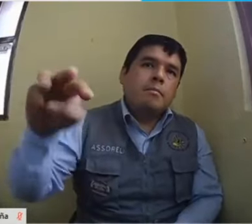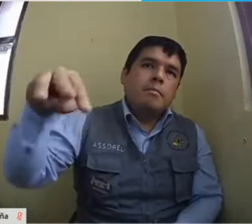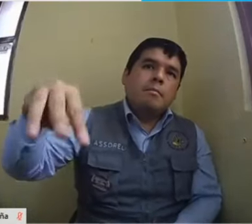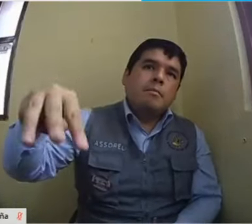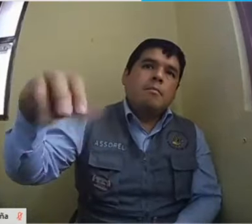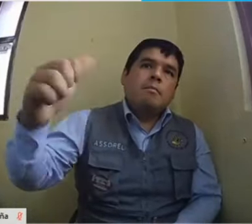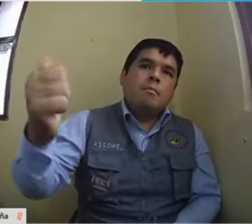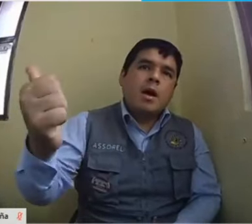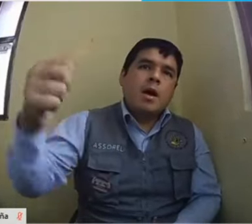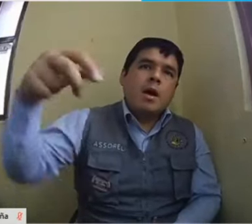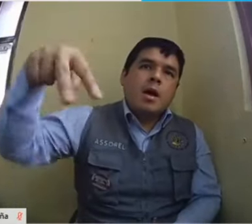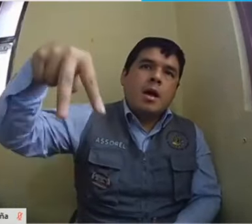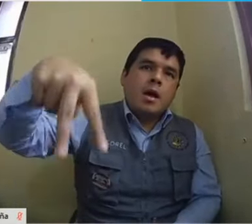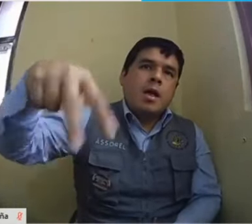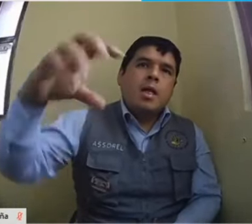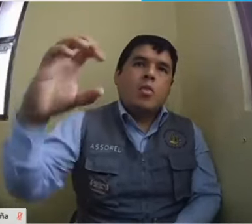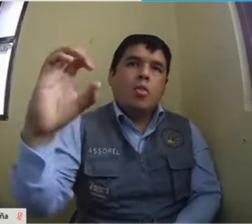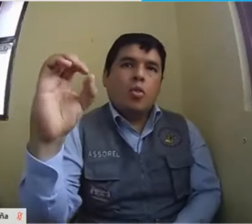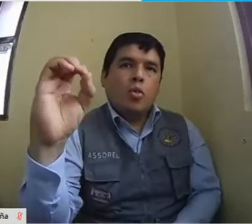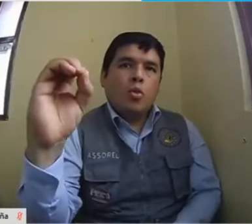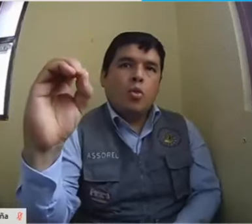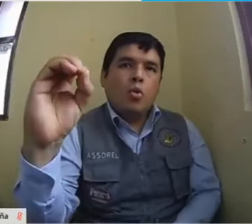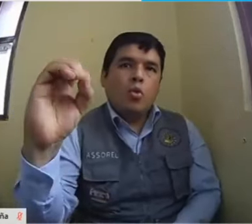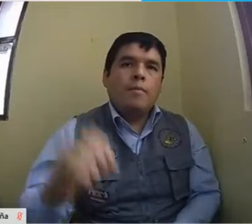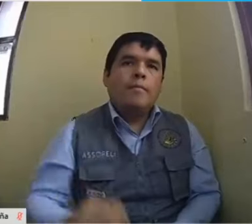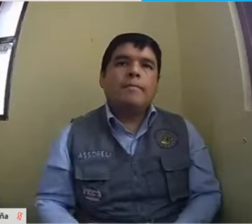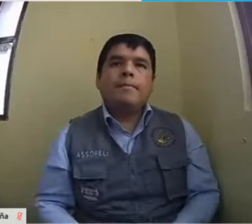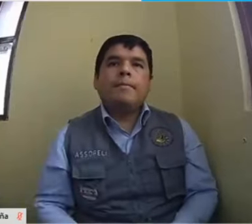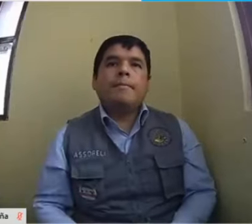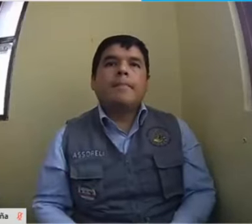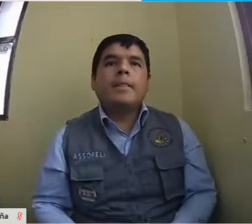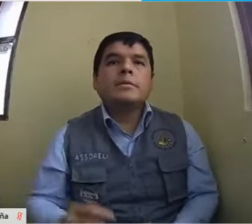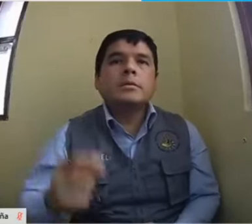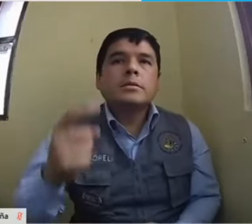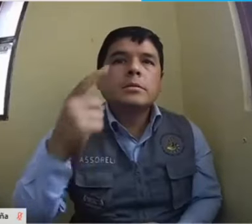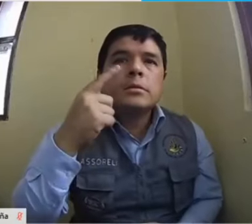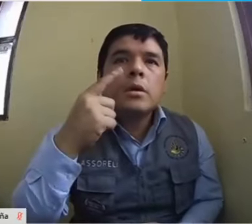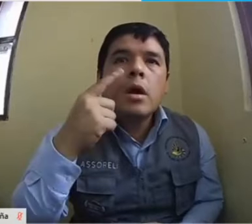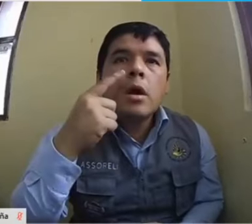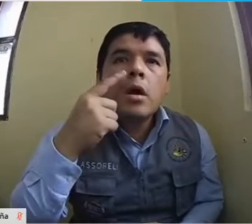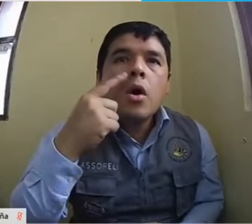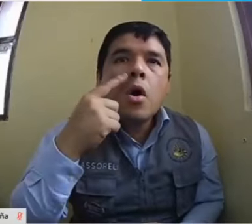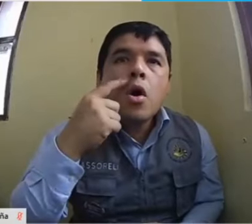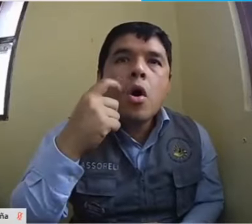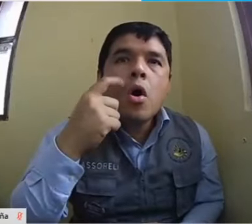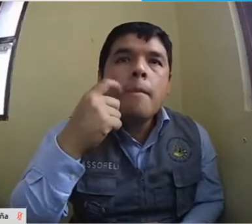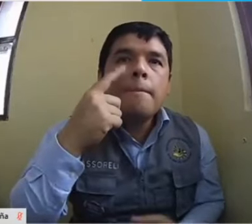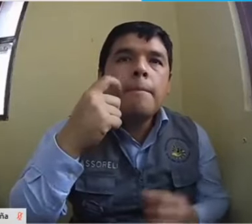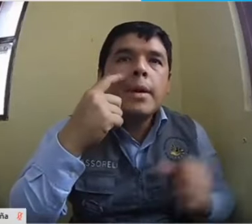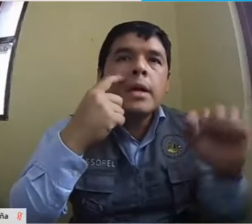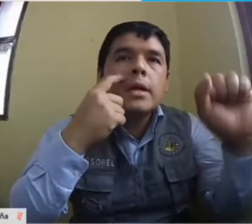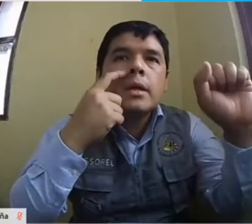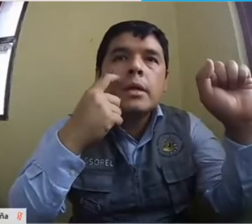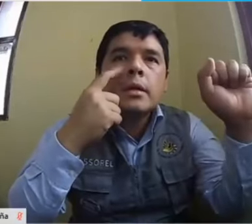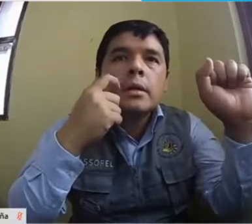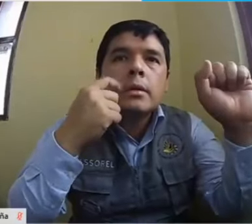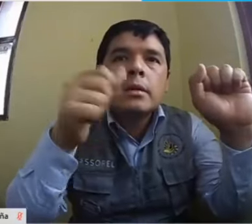Y hermano cambia el género. La misma seña, pero con hombre.